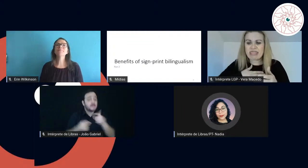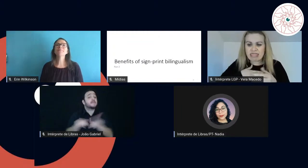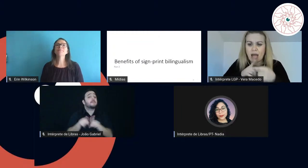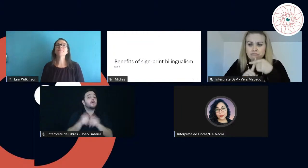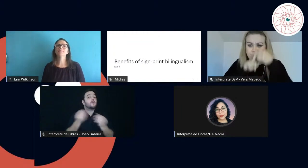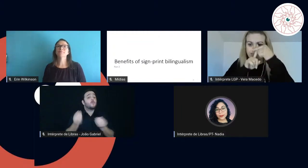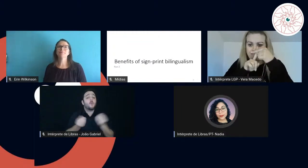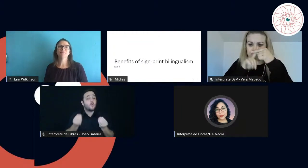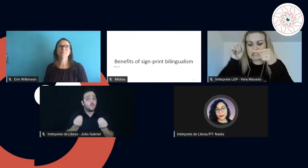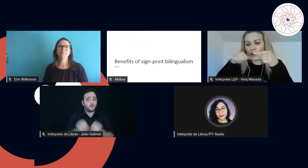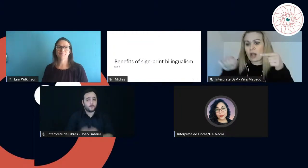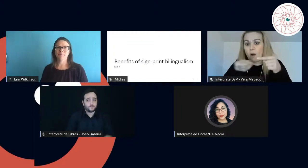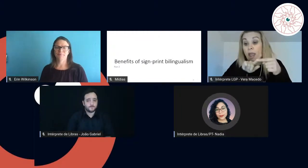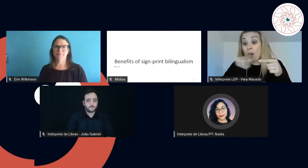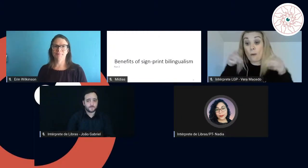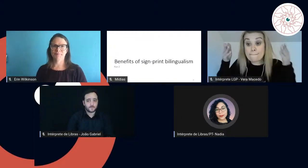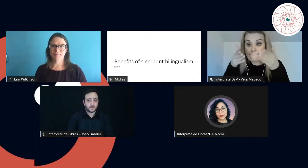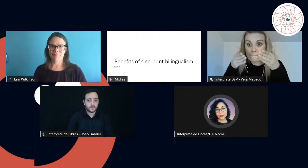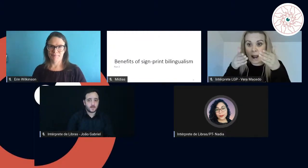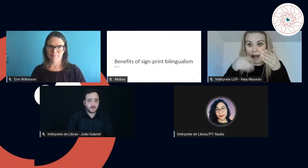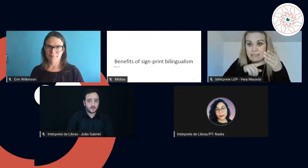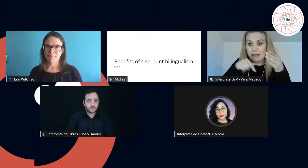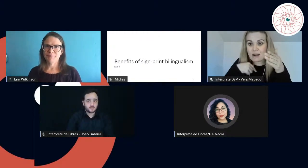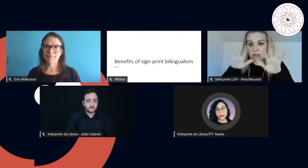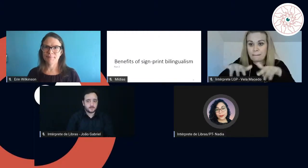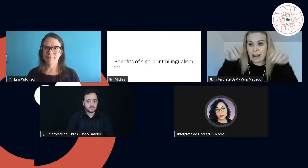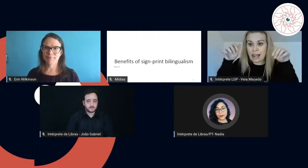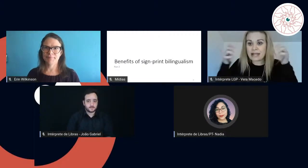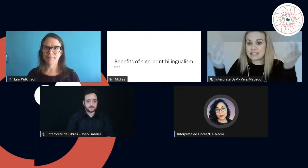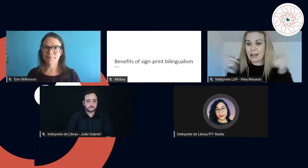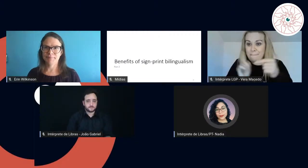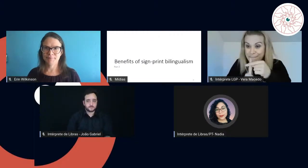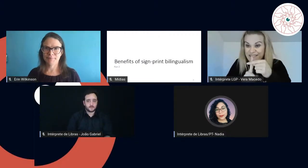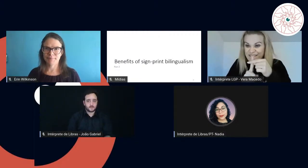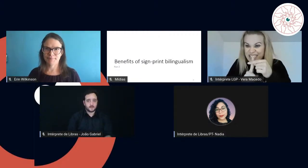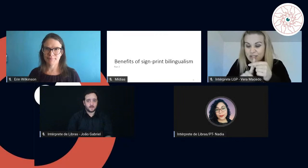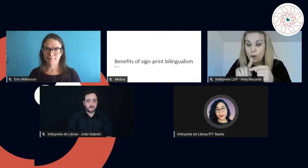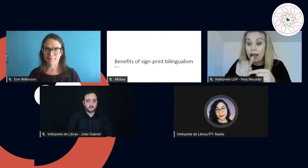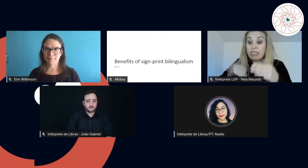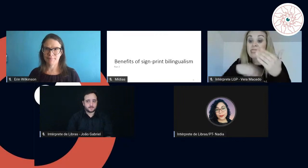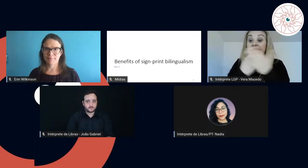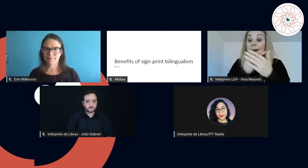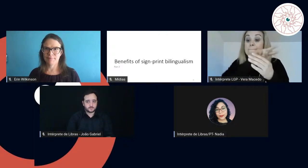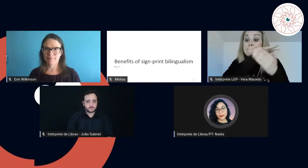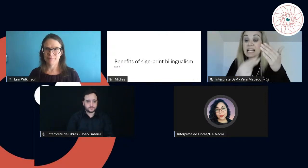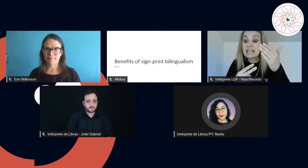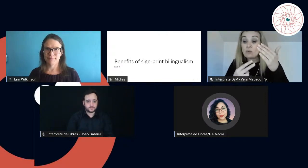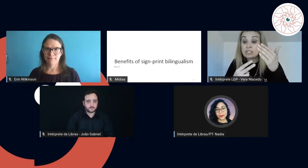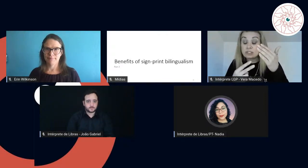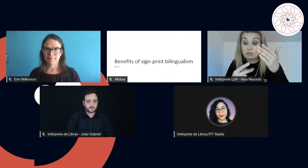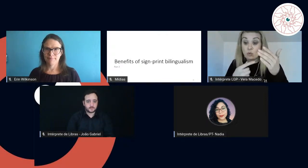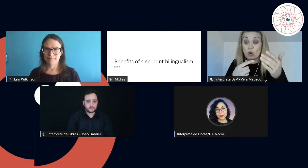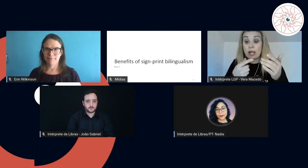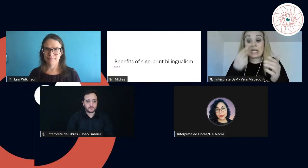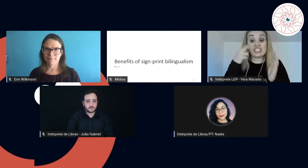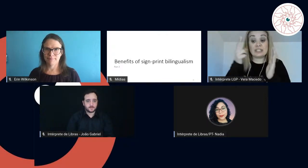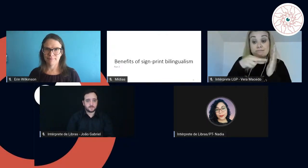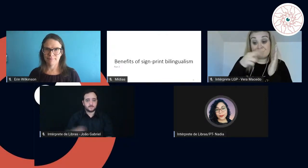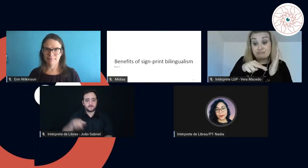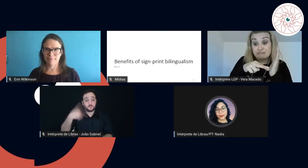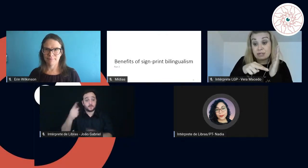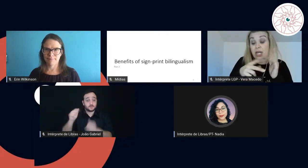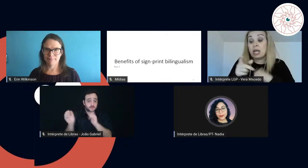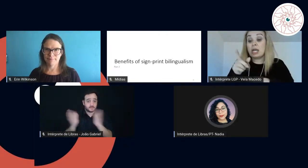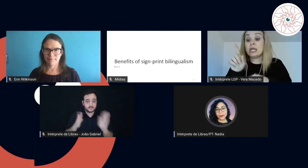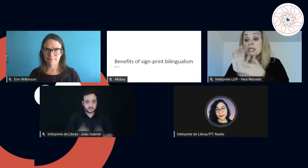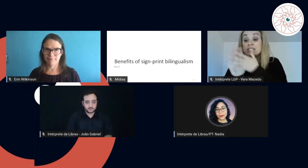nossa palestra, né? Nós temos aqui o benefício de se apresentar o bilinguismo eh impresso, né, assim, a